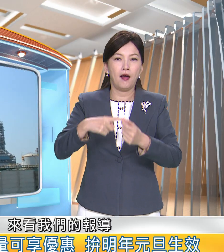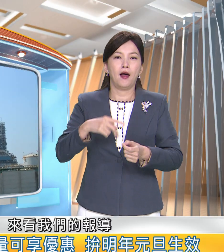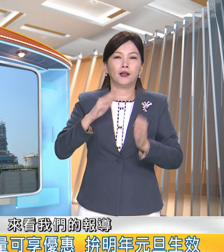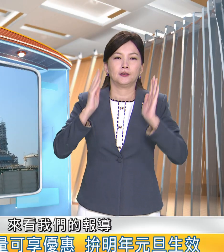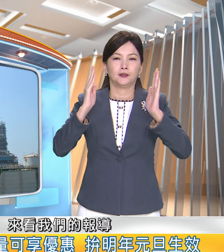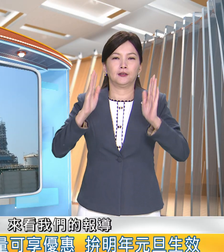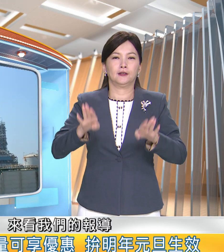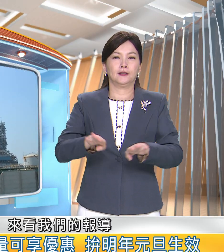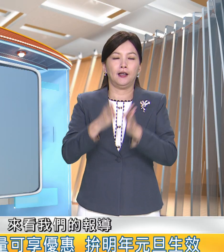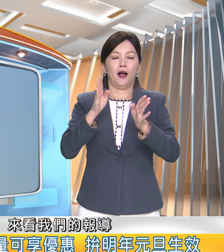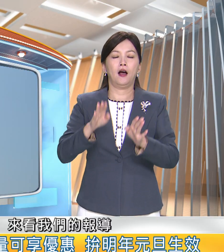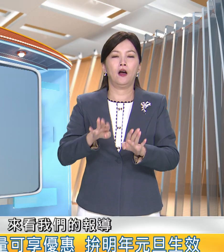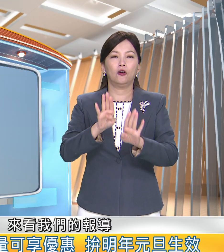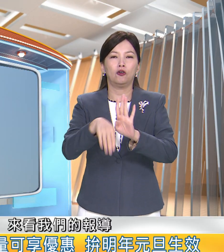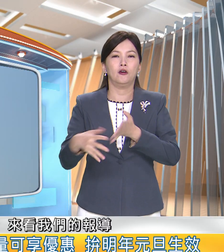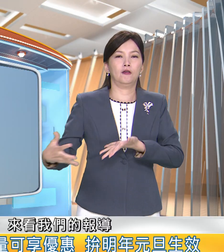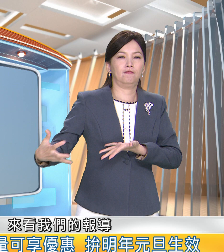接着来看我们的报道。